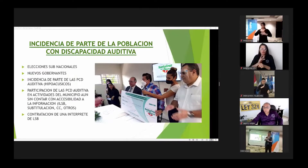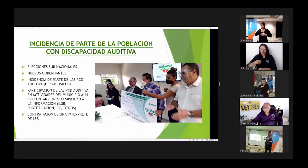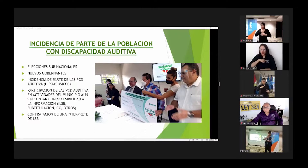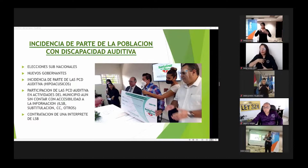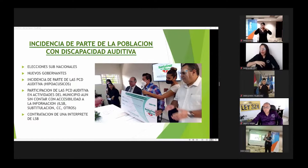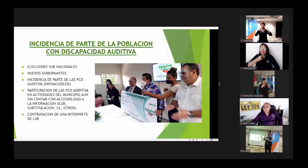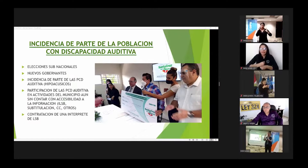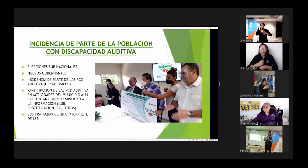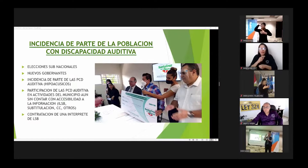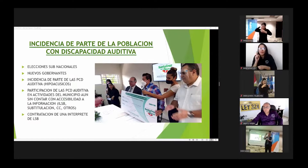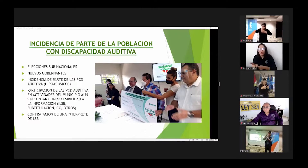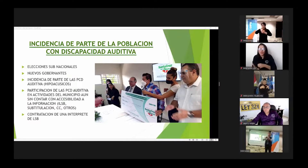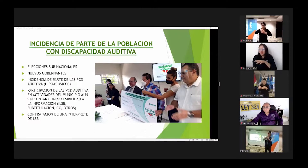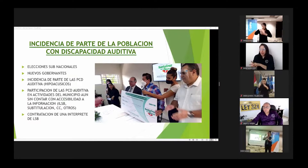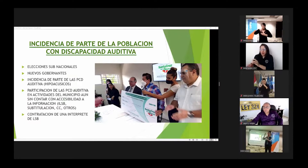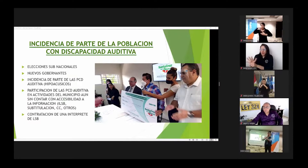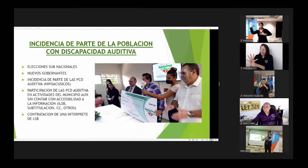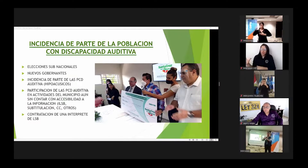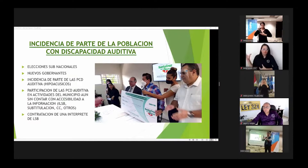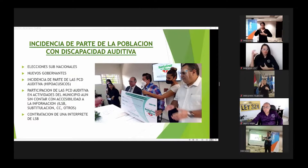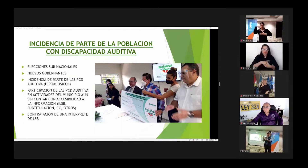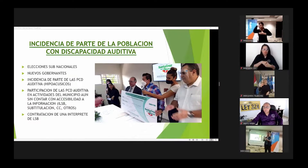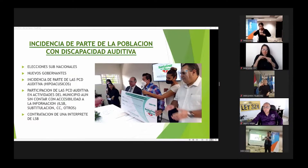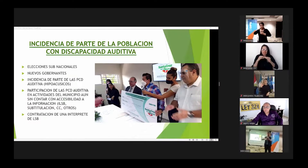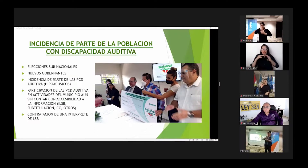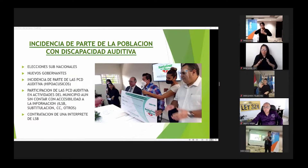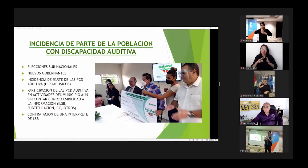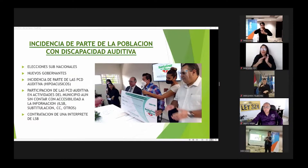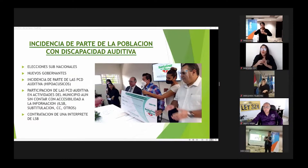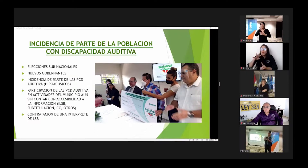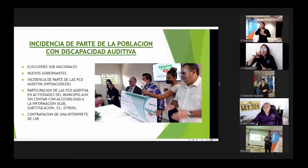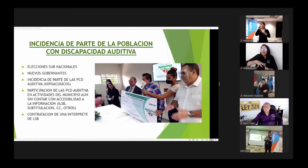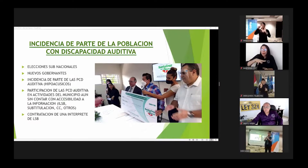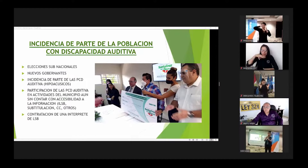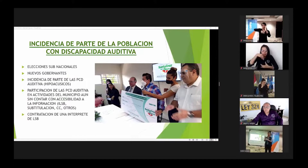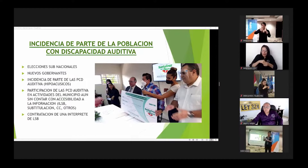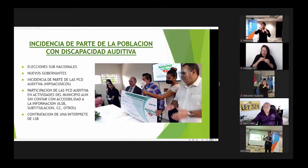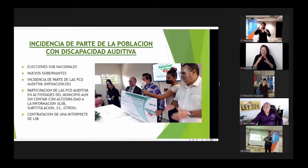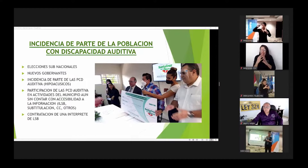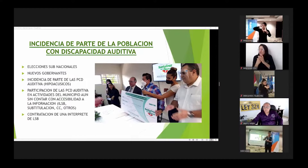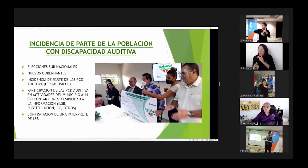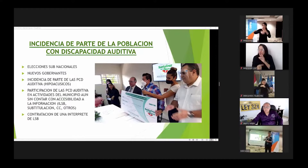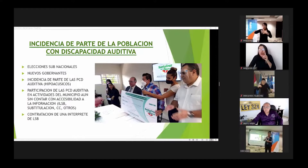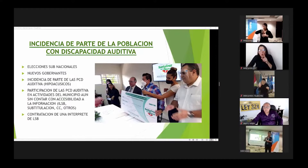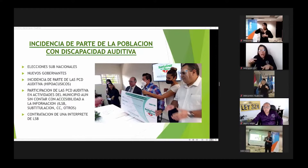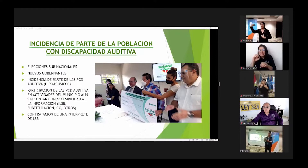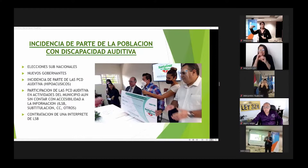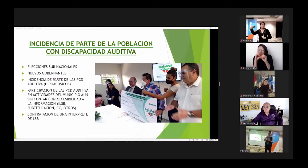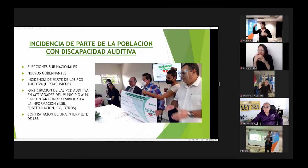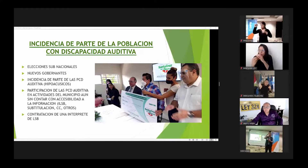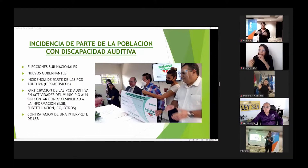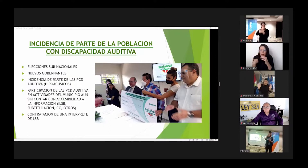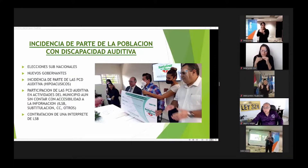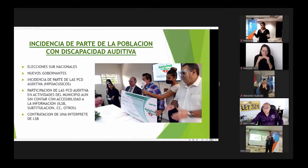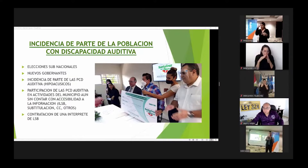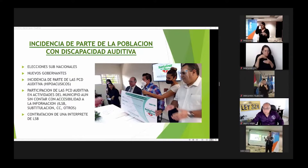fue el tema de los bonos. Fueron como 4 meses de confinamiento que no se podía salir, pero ni a la puerta. Creo que todos